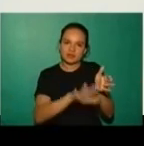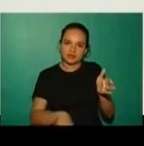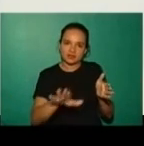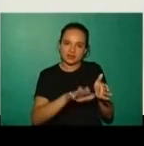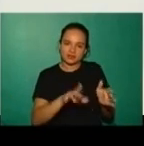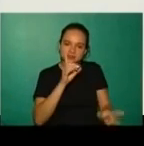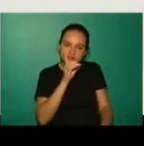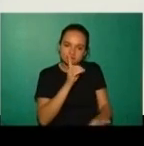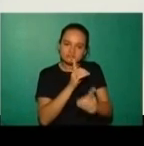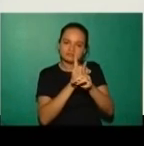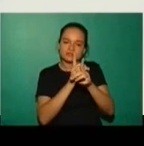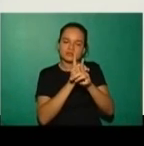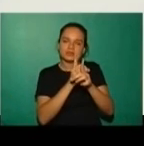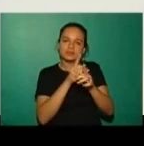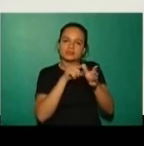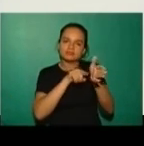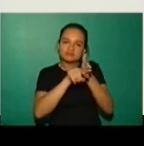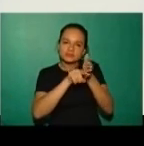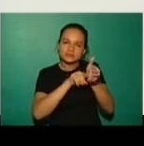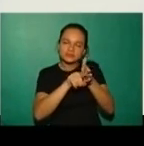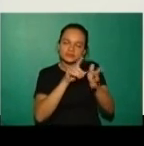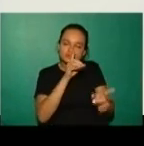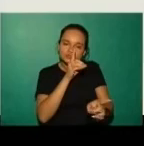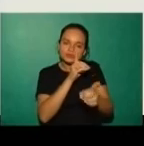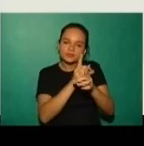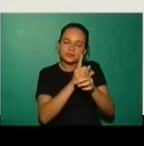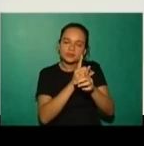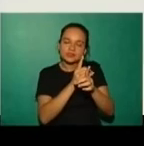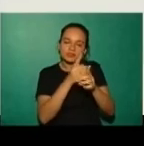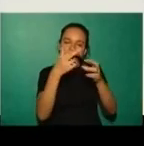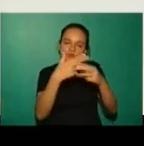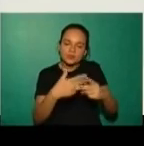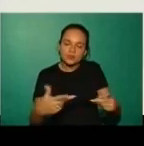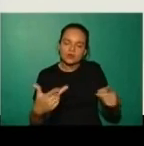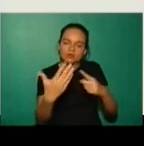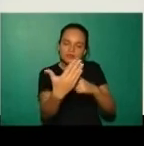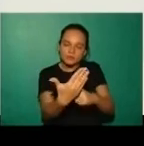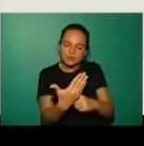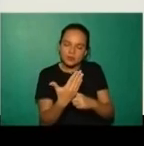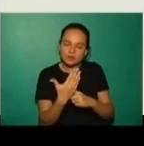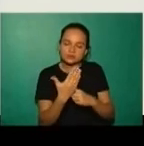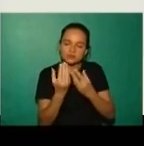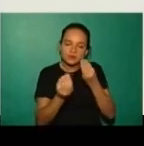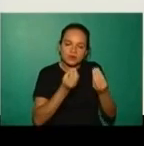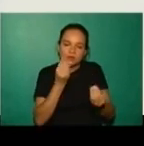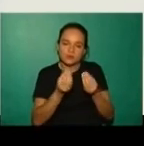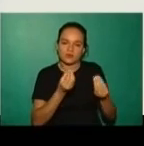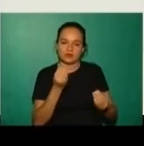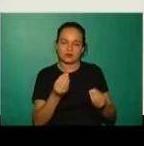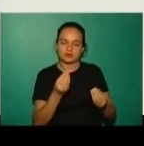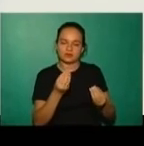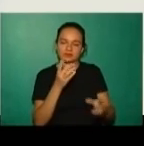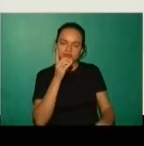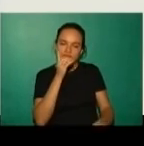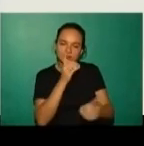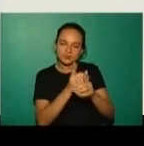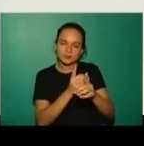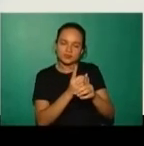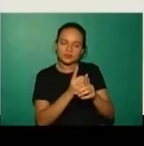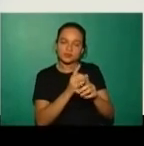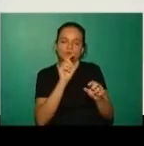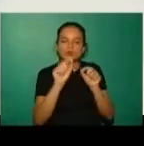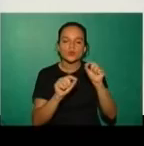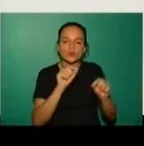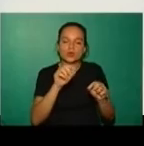criança e tentar definir quadros ou sinais e sintomas que possam